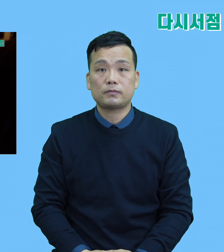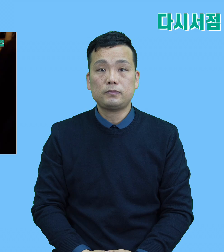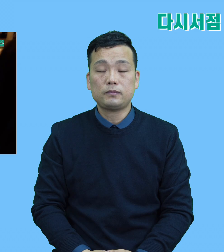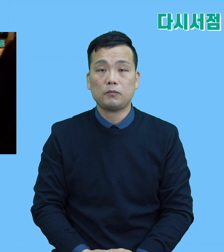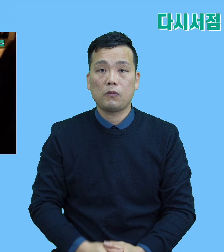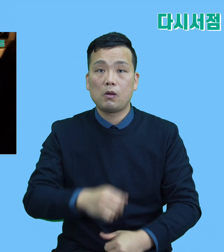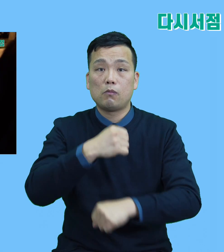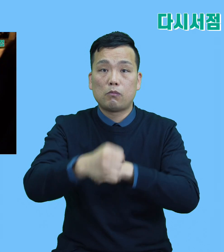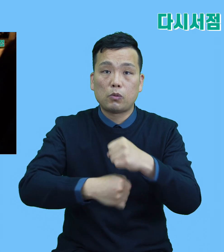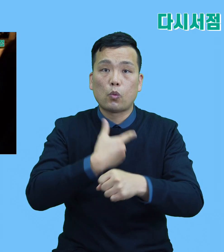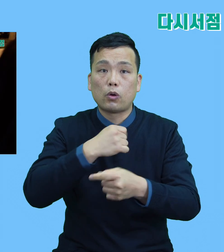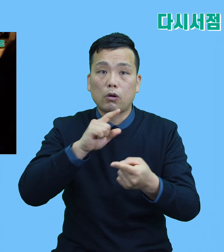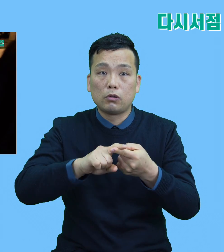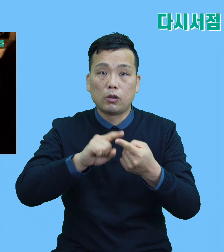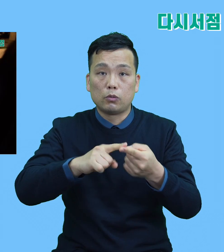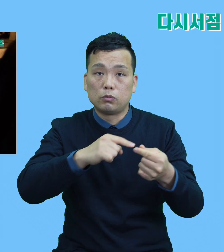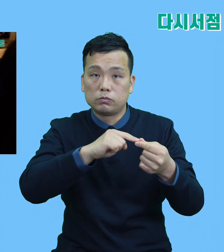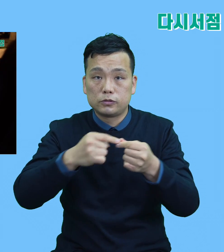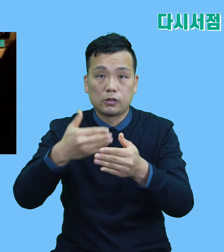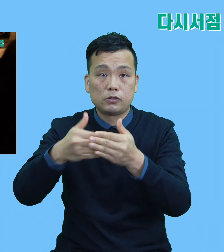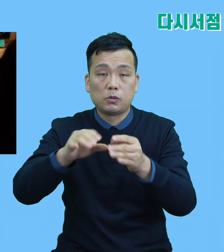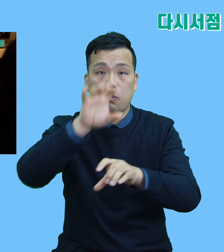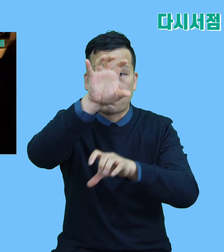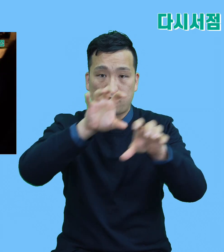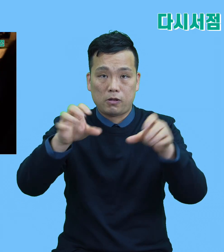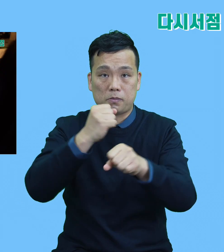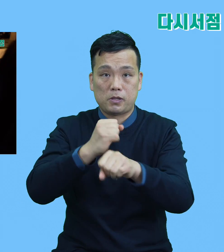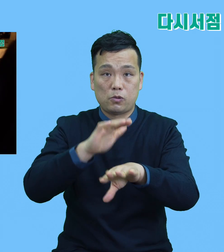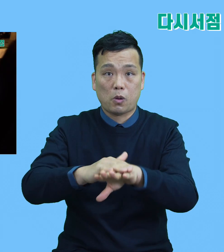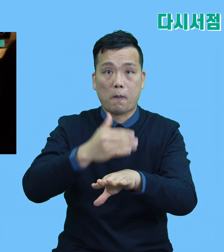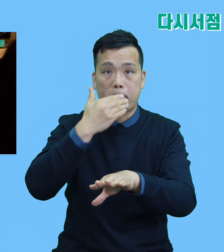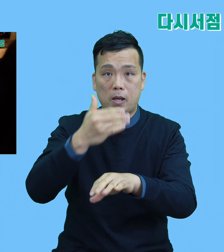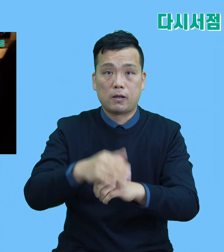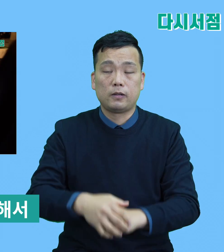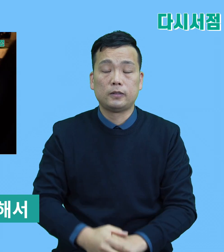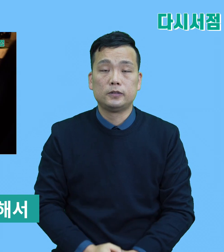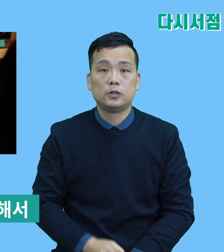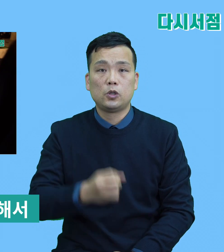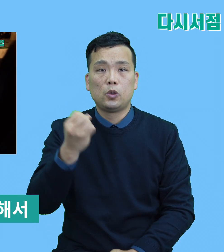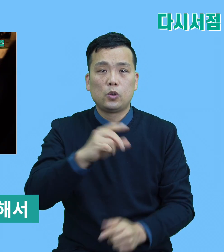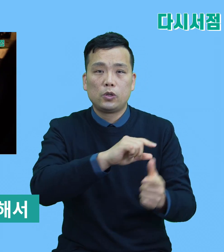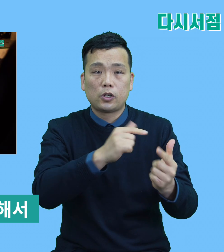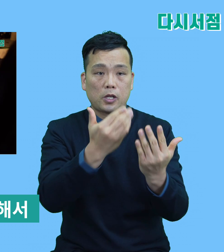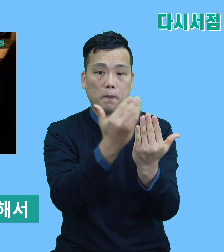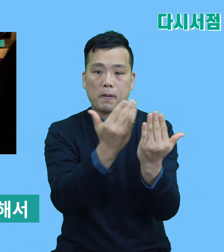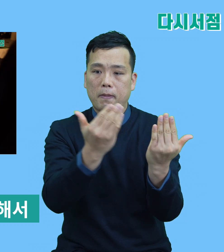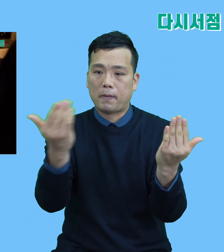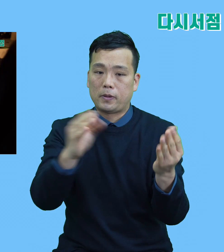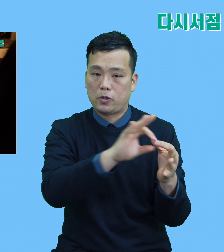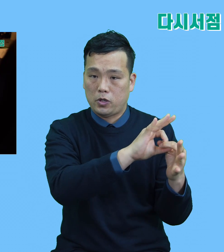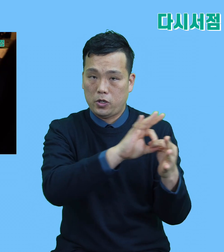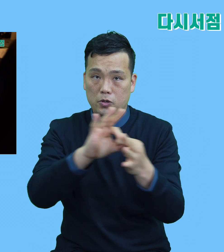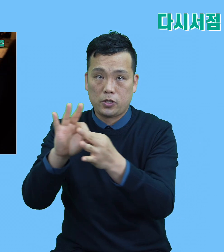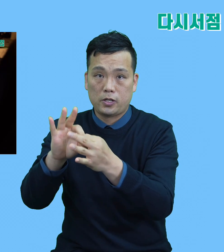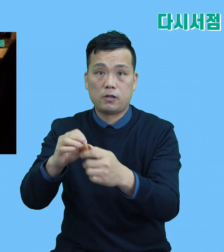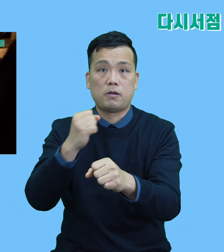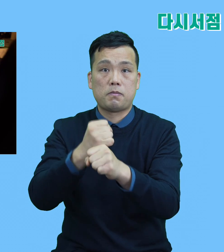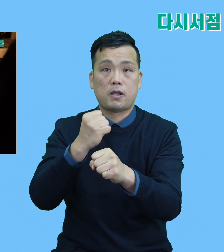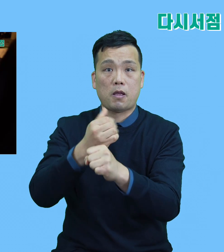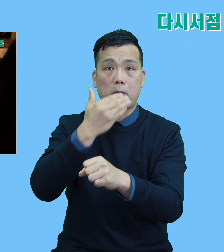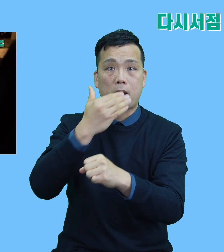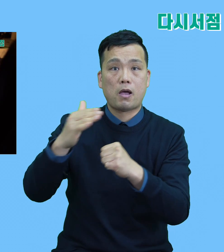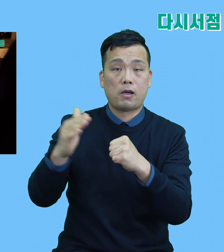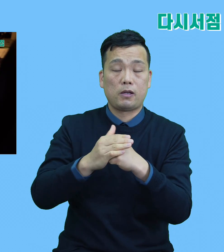아무래도 자유자재로 텍스트나 이미지를 배치할 수 있고 여러 장의 페이지를 연결해서 작업할 수 있기